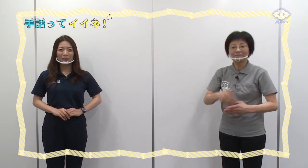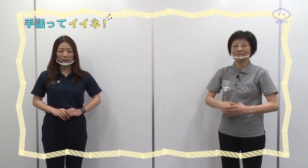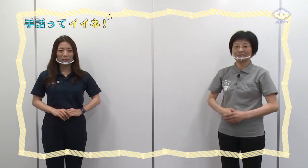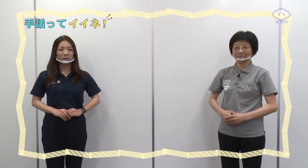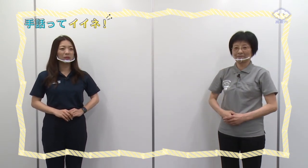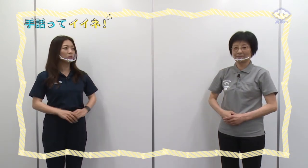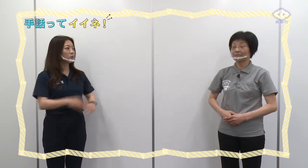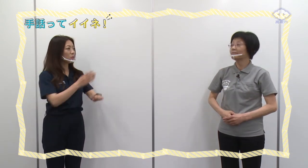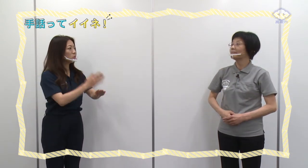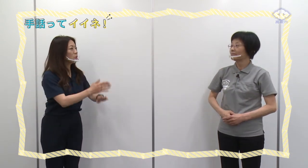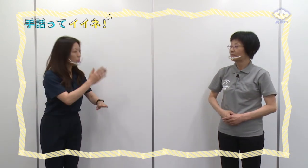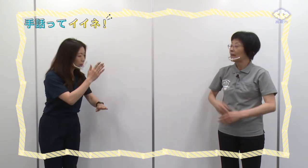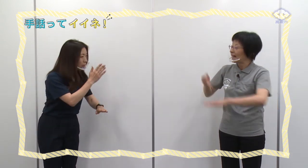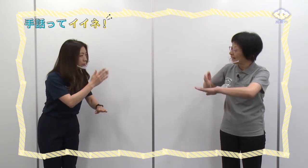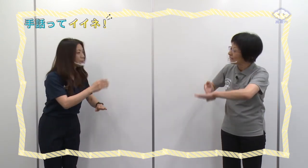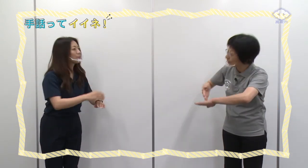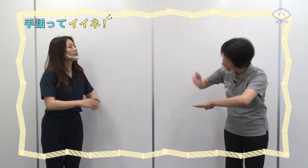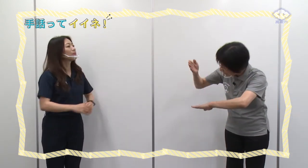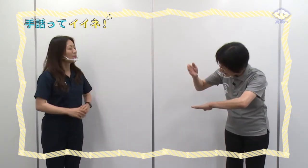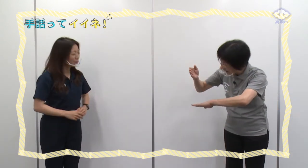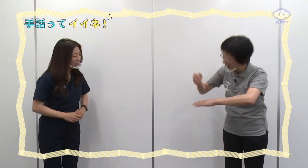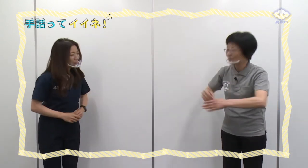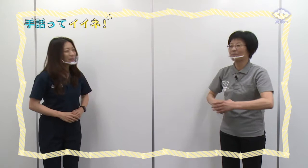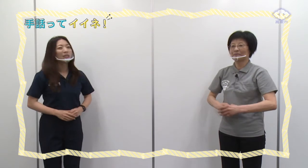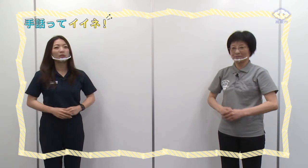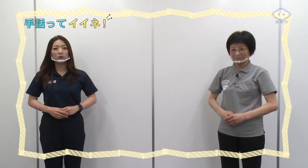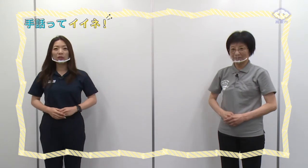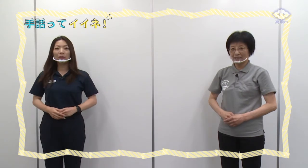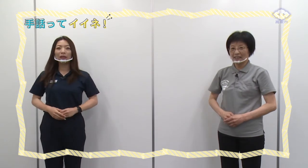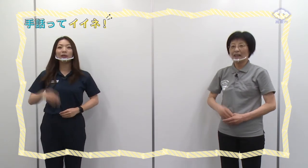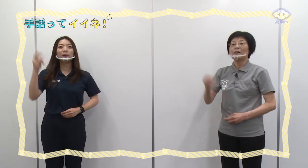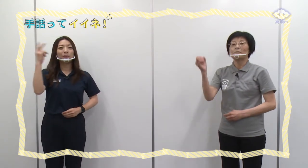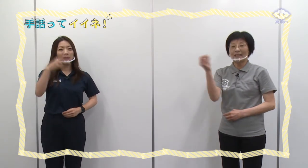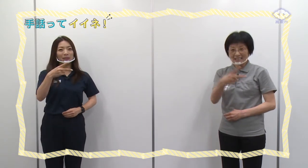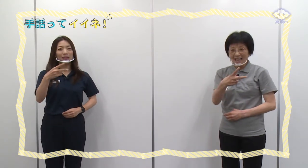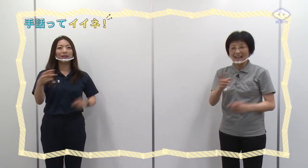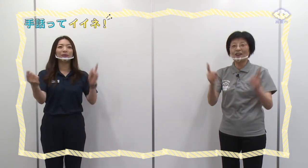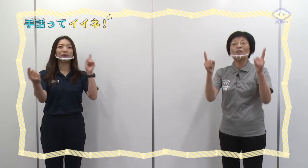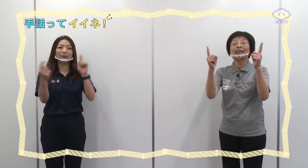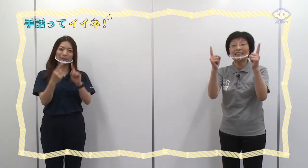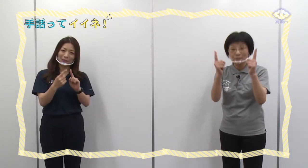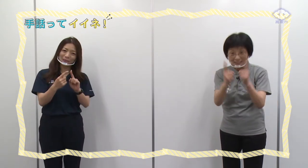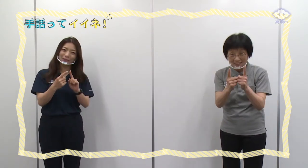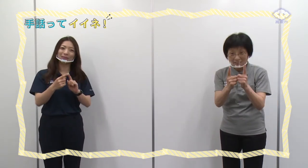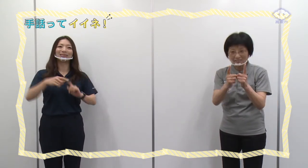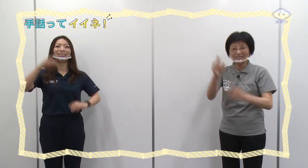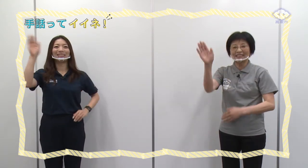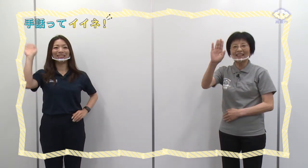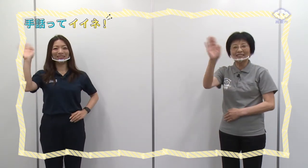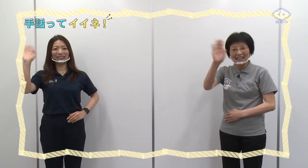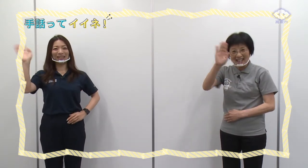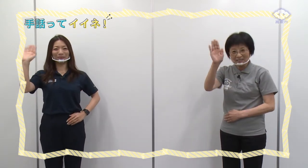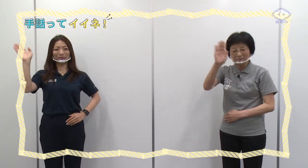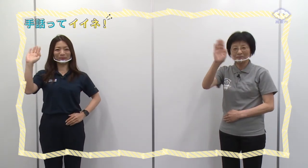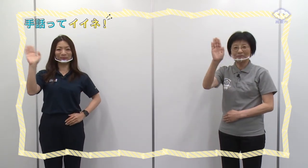はい、浜さん今日はありがとうございました。 ありがとうございました。 それではまたお会いしましょう。 さようなら。